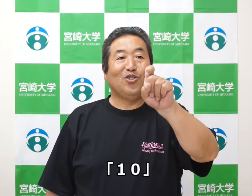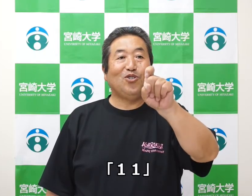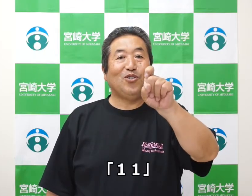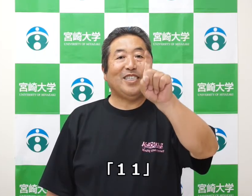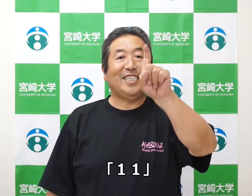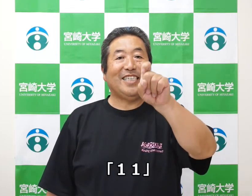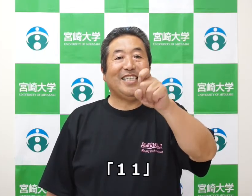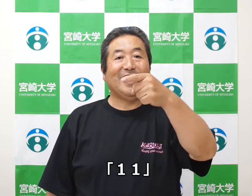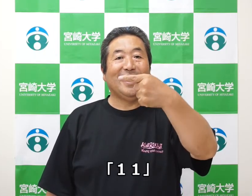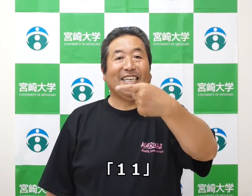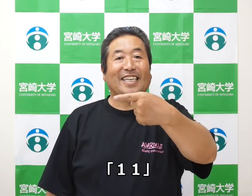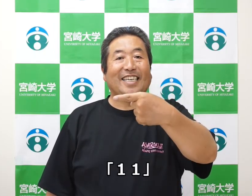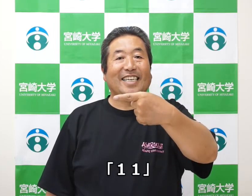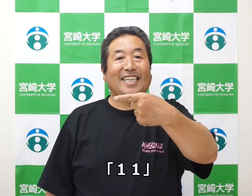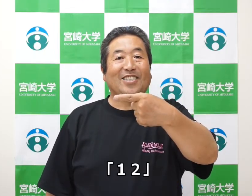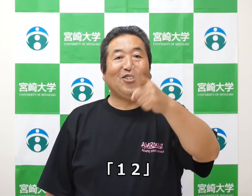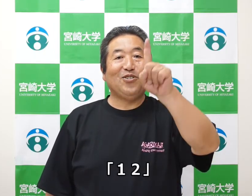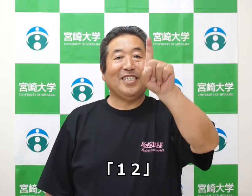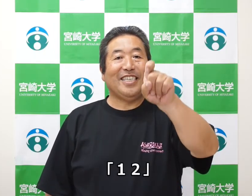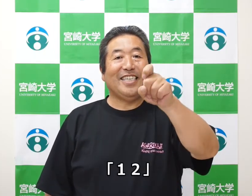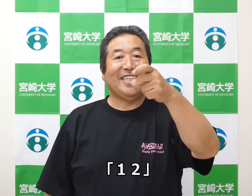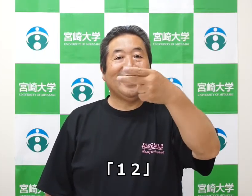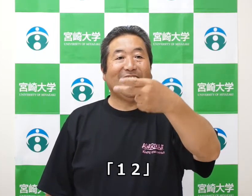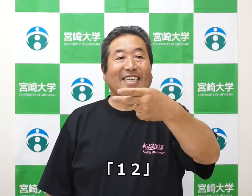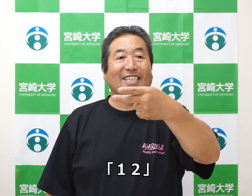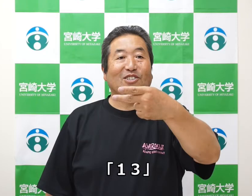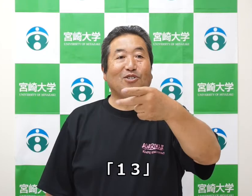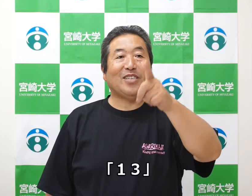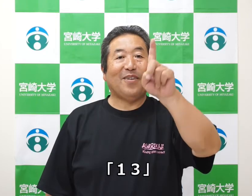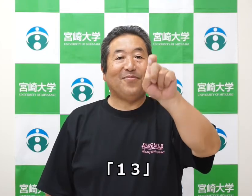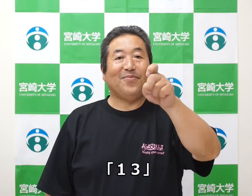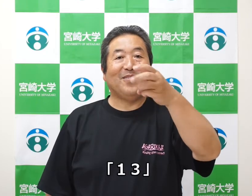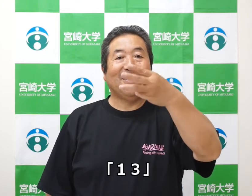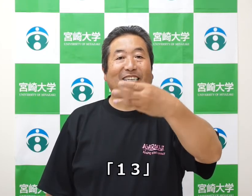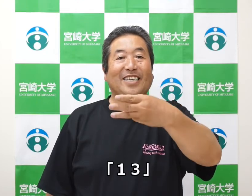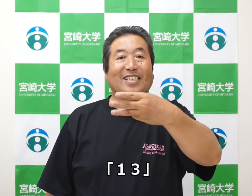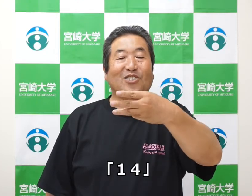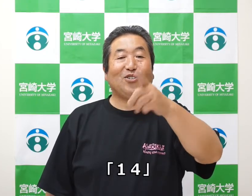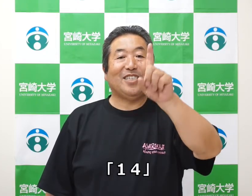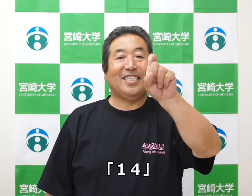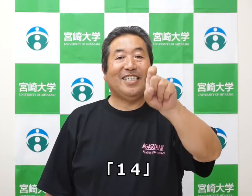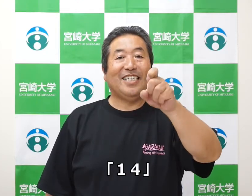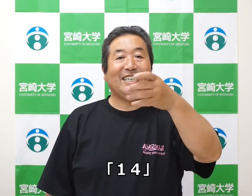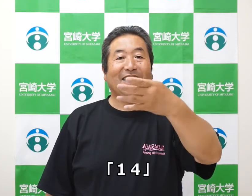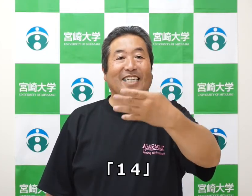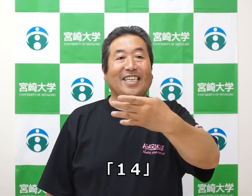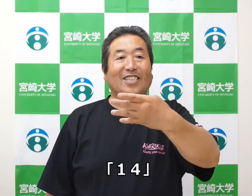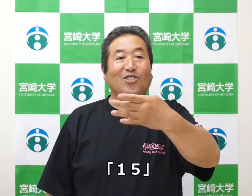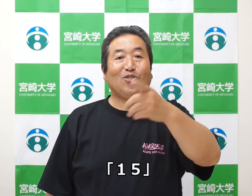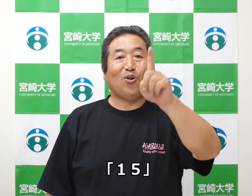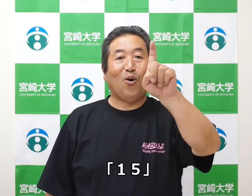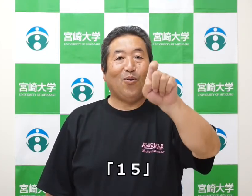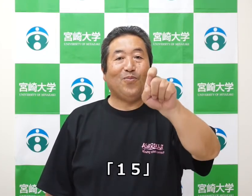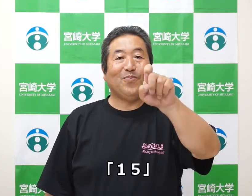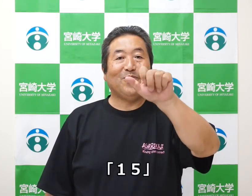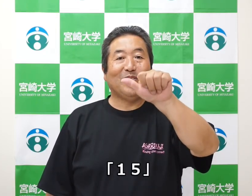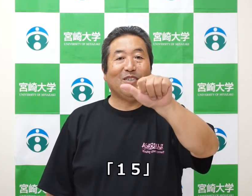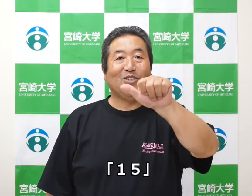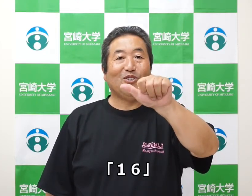11、12、13、14、15、